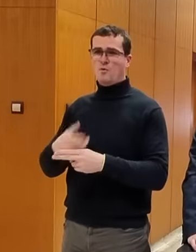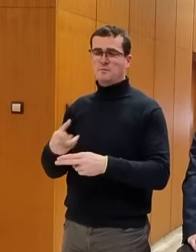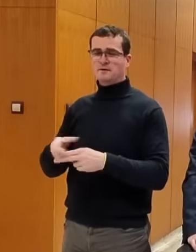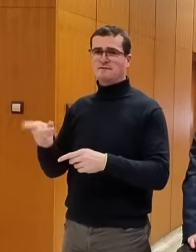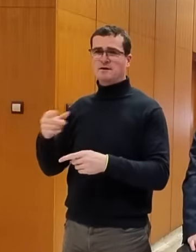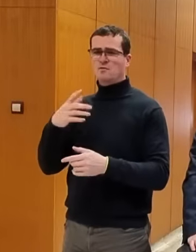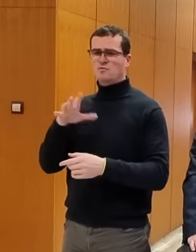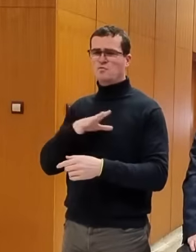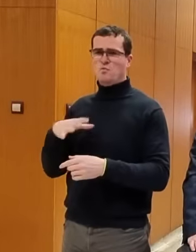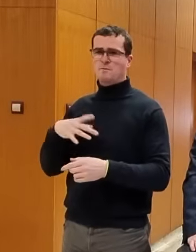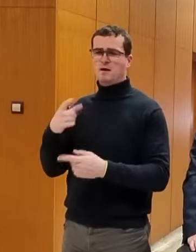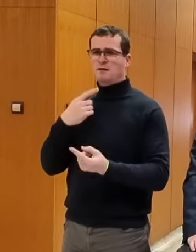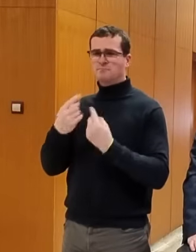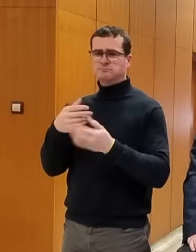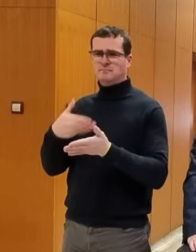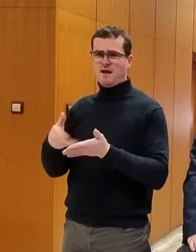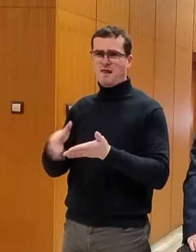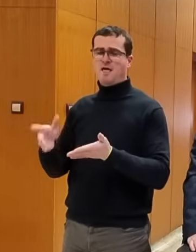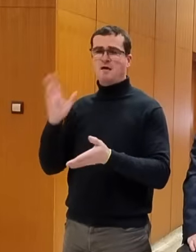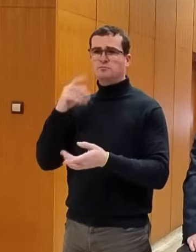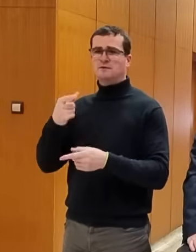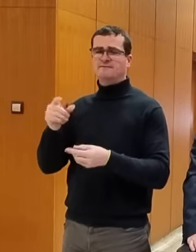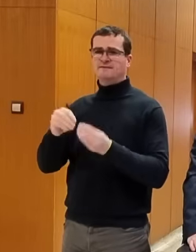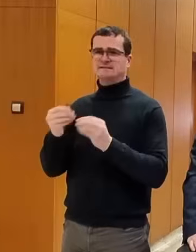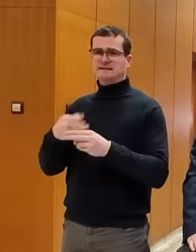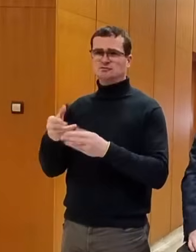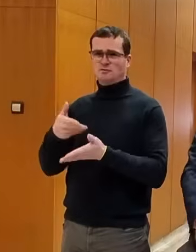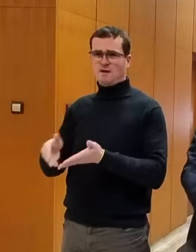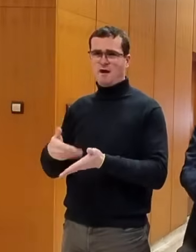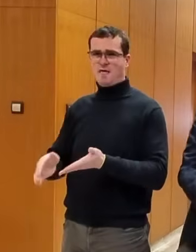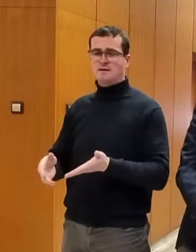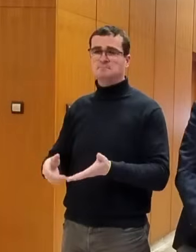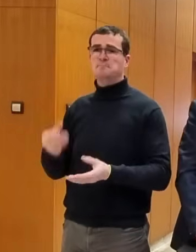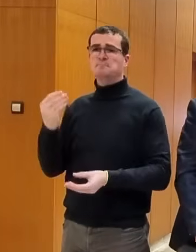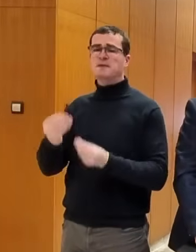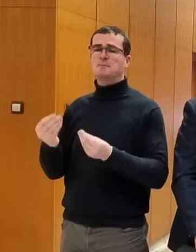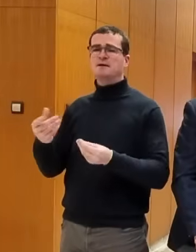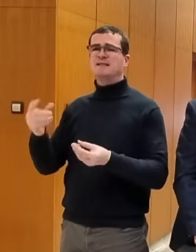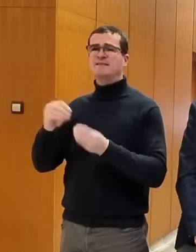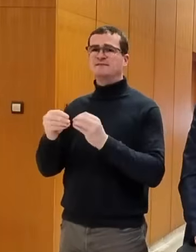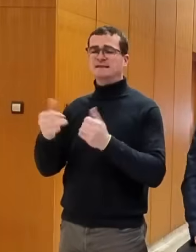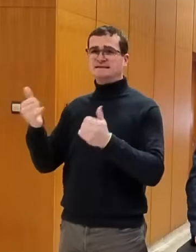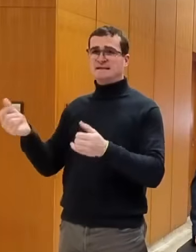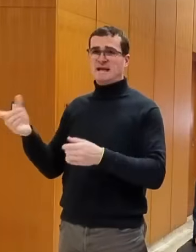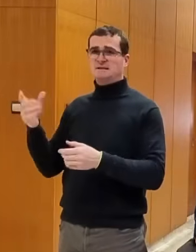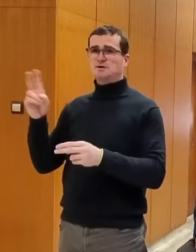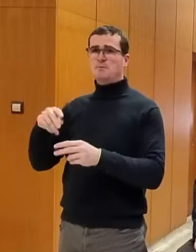a bude sa pojednávať ďalej a budú sa tie kauzy riešiť ďalej. Zaujímavé.